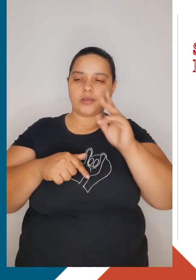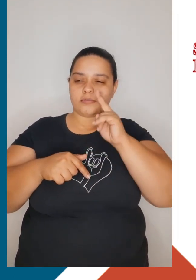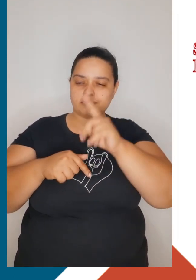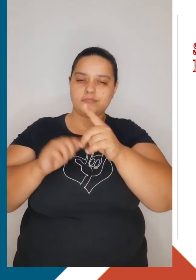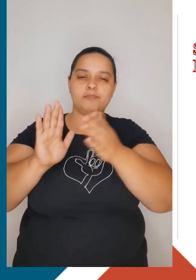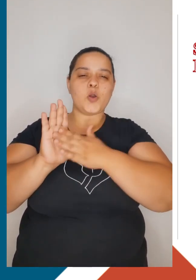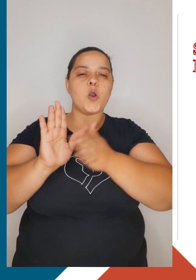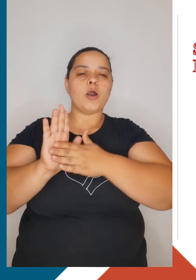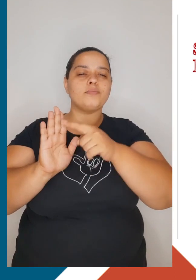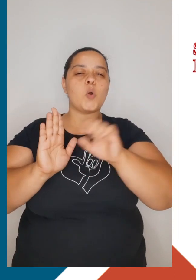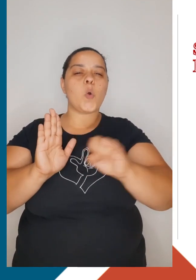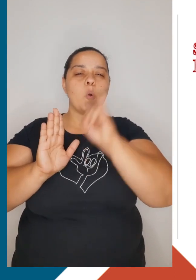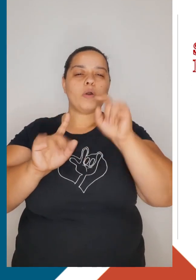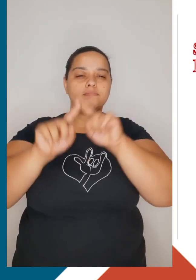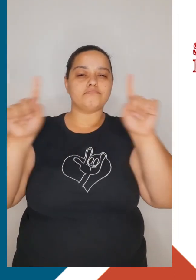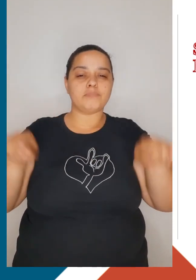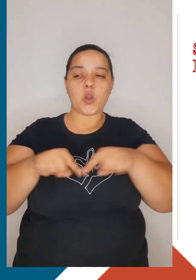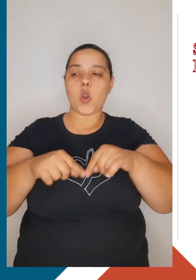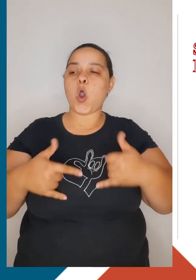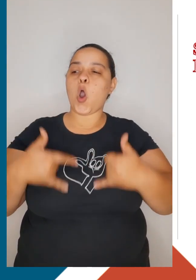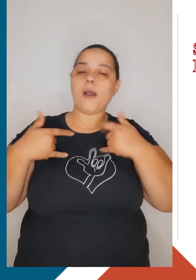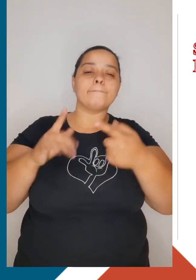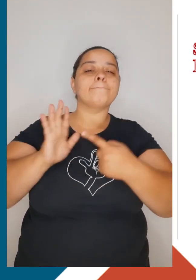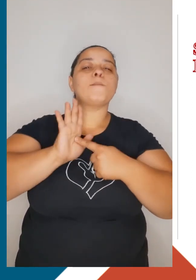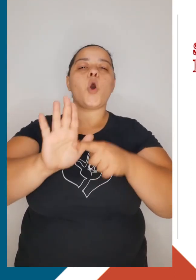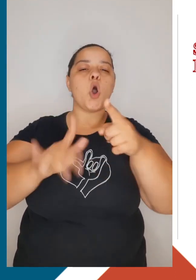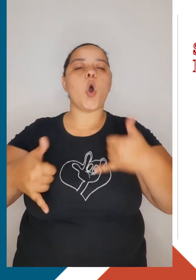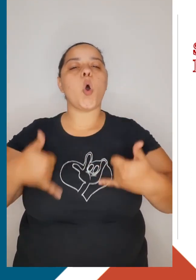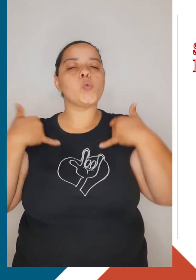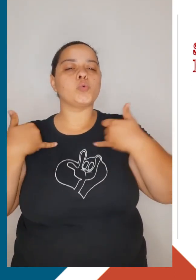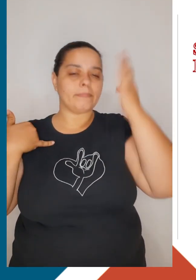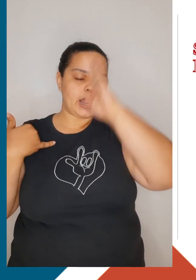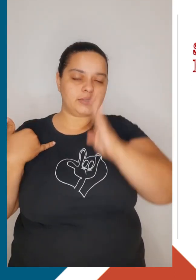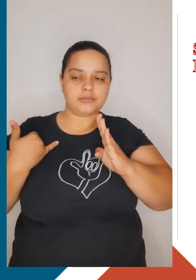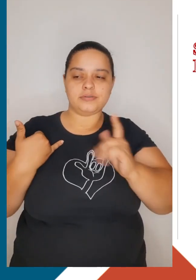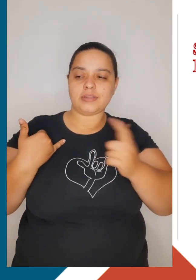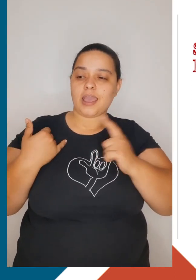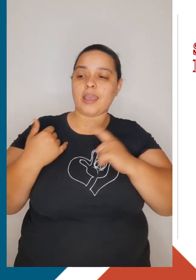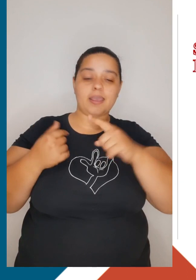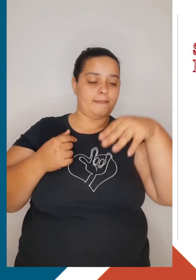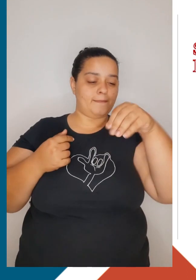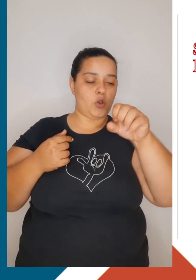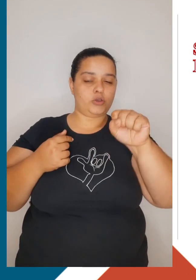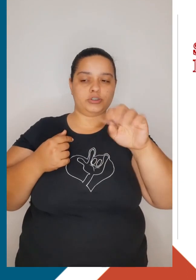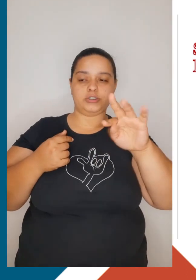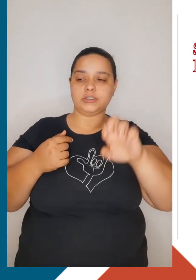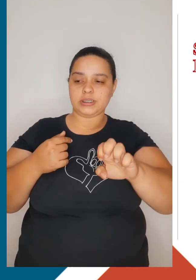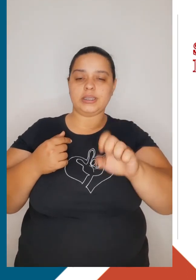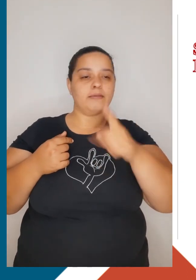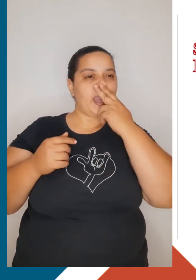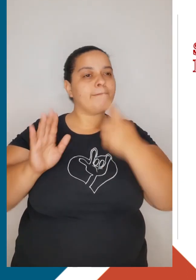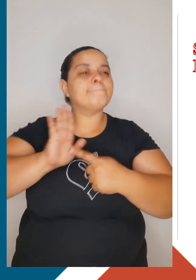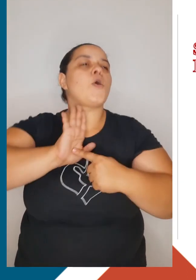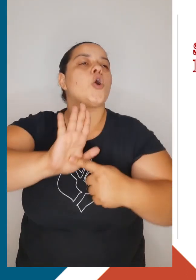a propaganda da Oi, mostre que você tem orgulho de ser brasileiro. Veja aqui o verbo mostrar no modo